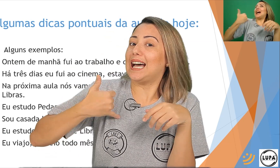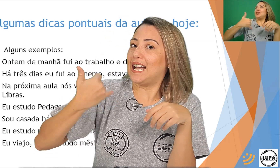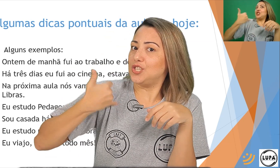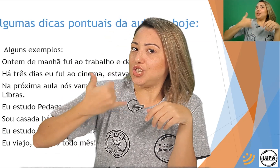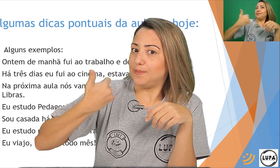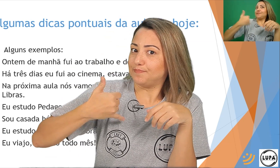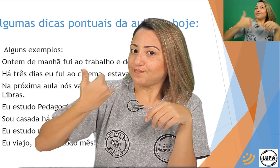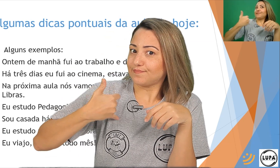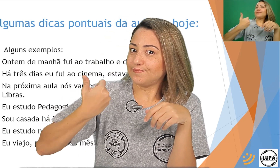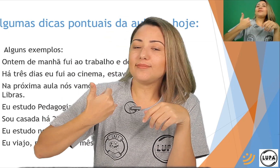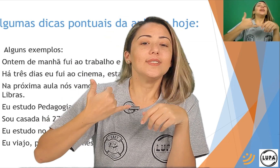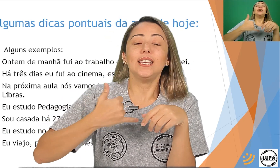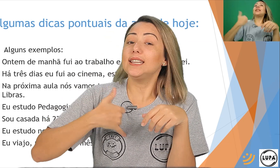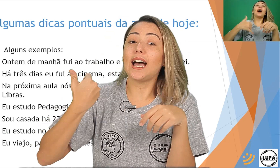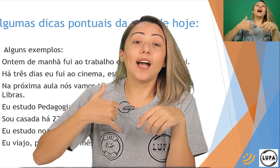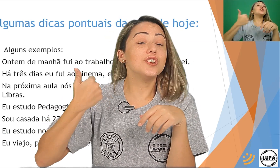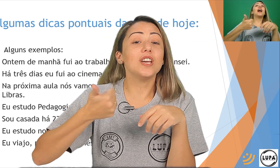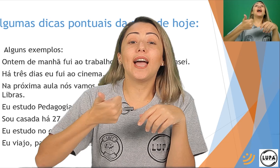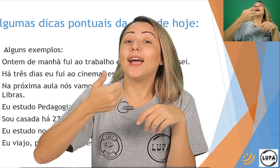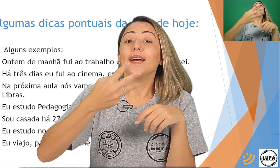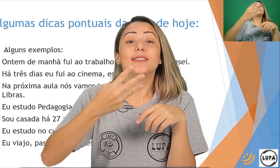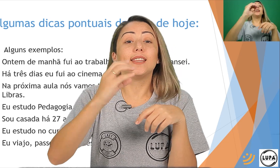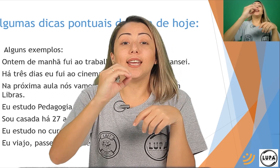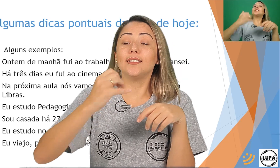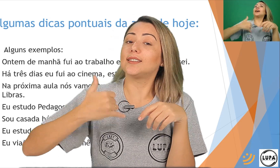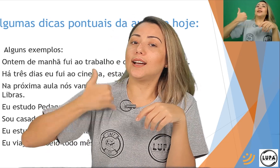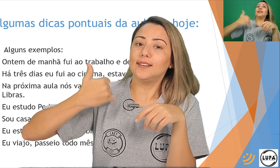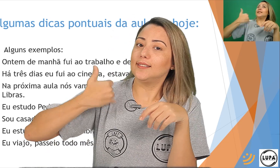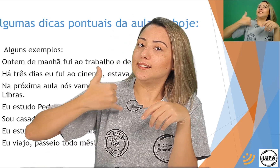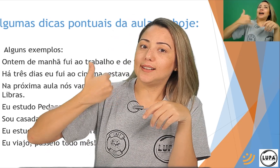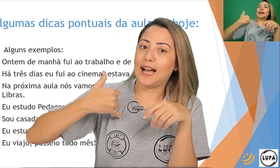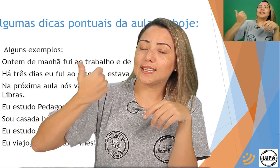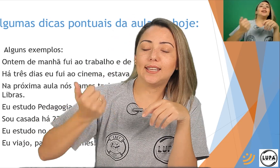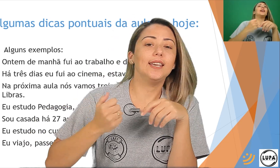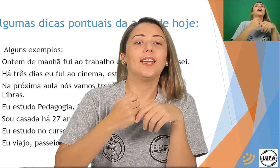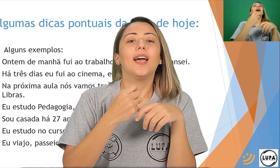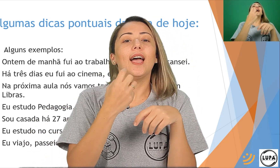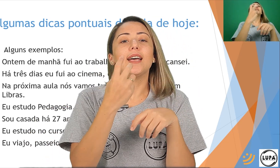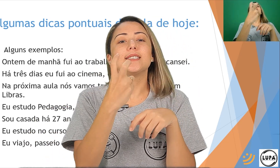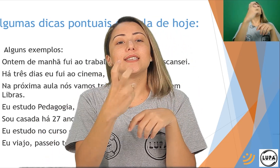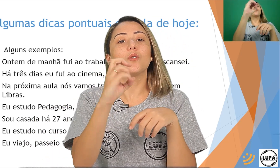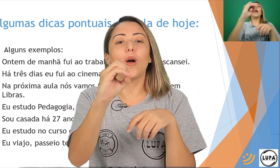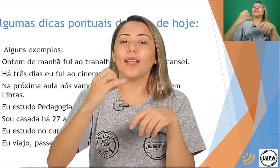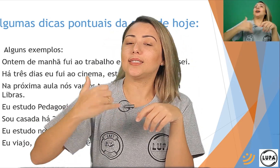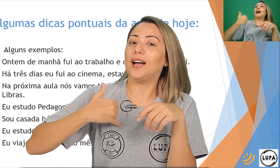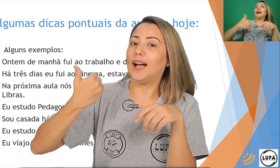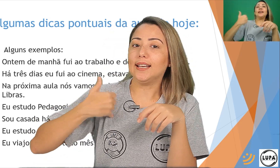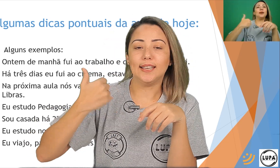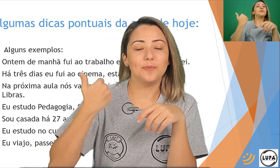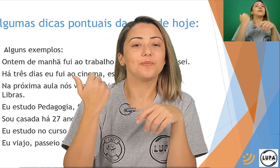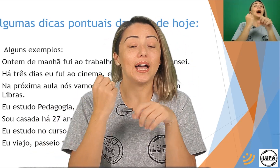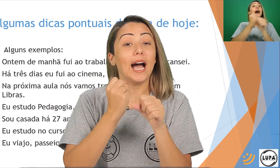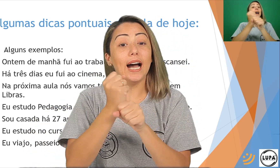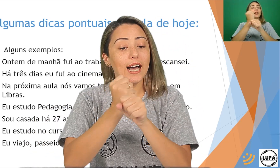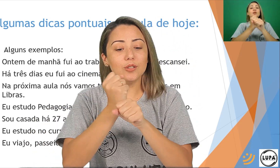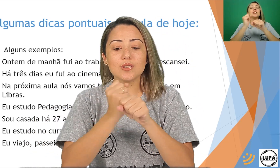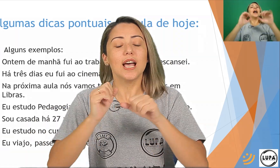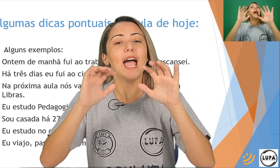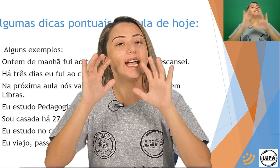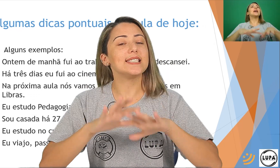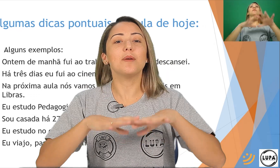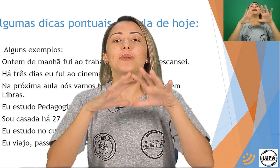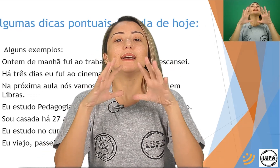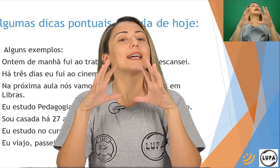determinar idade. Idade é 30 aqui, é 50 aqui, tá?